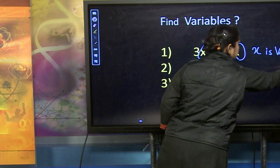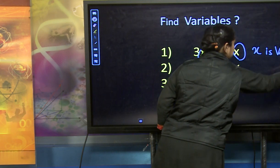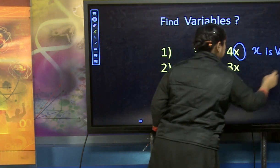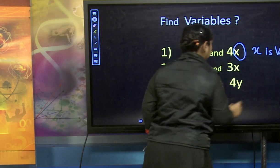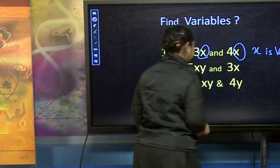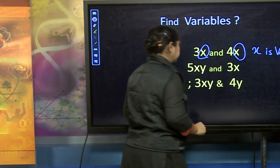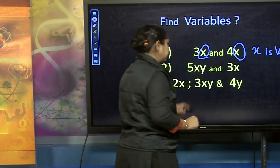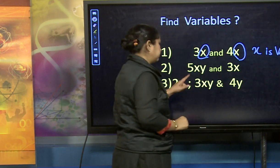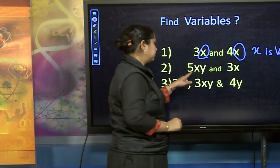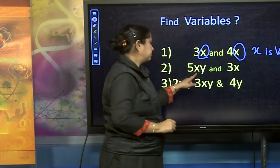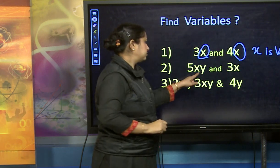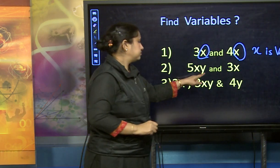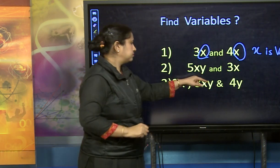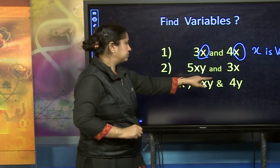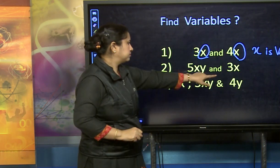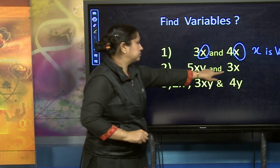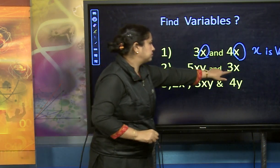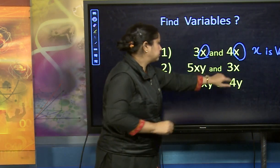शब्द एक्स वाई और एक्स